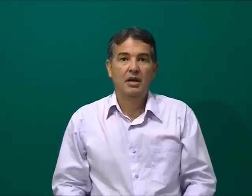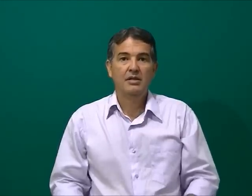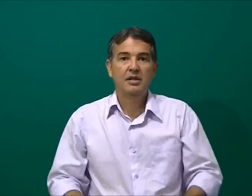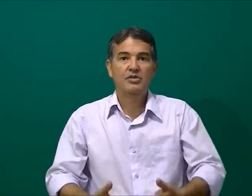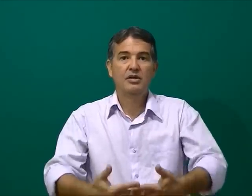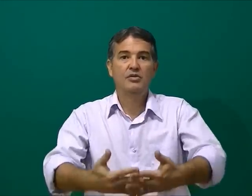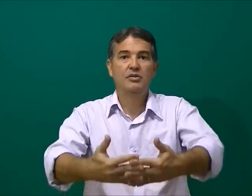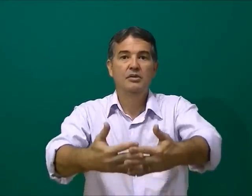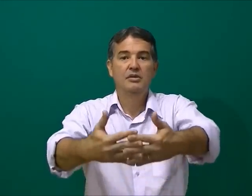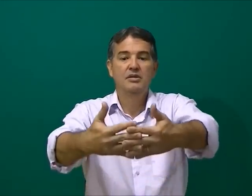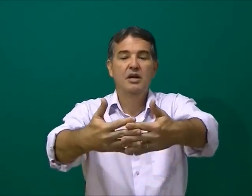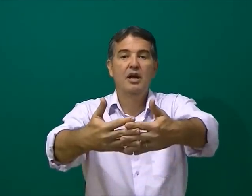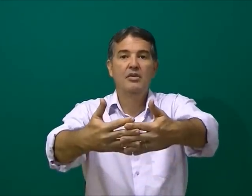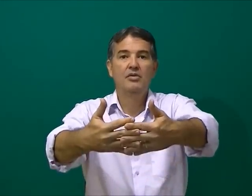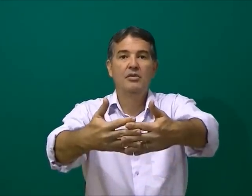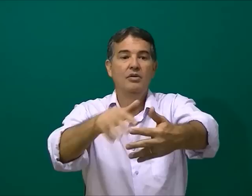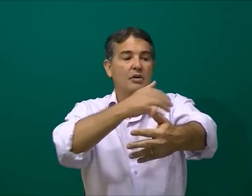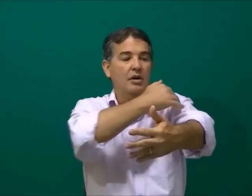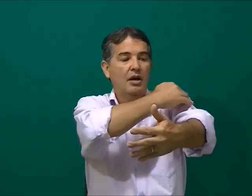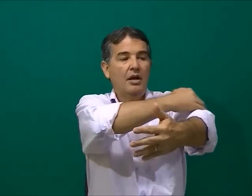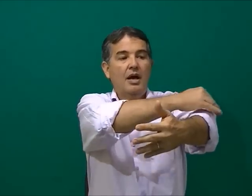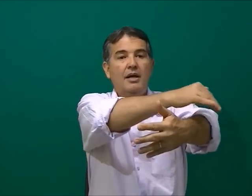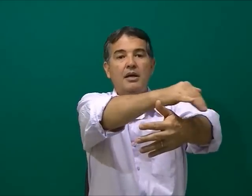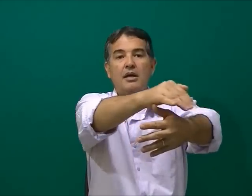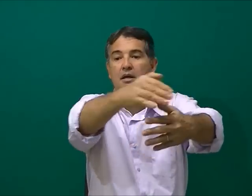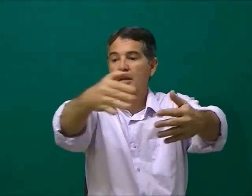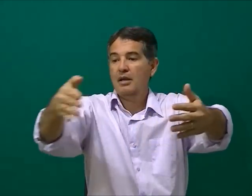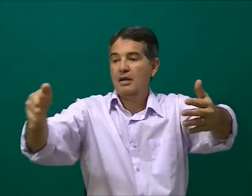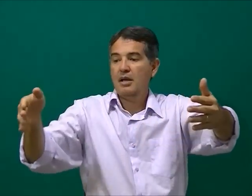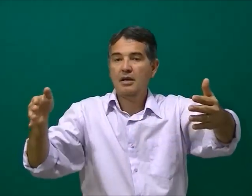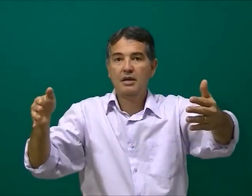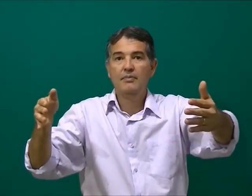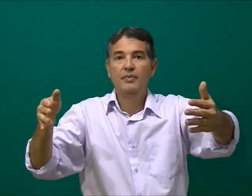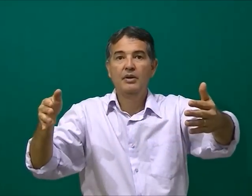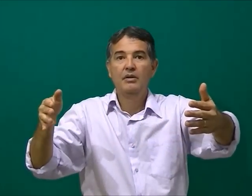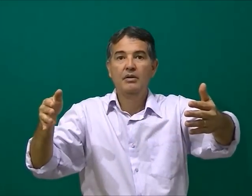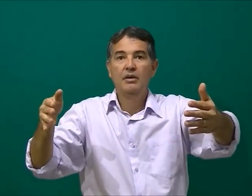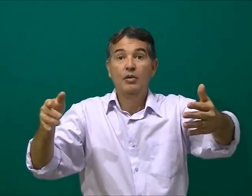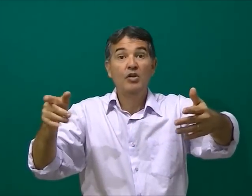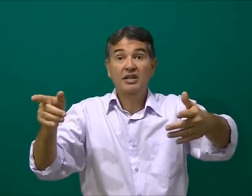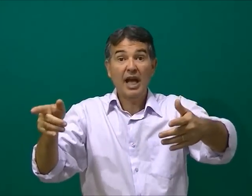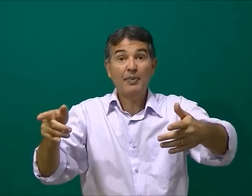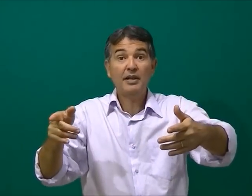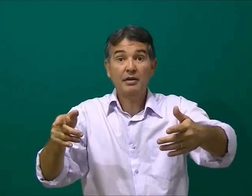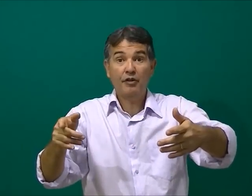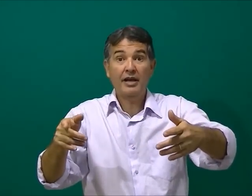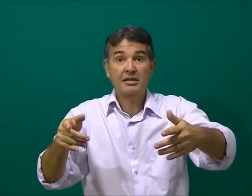Este é o seu cenário. Aqui e aqui. O intérprete que faz,